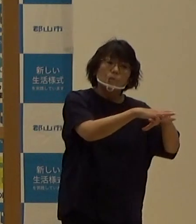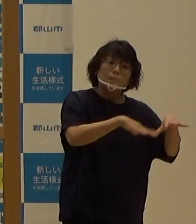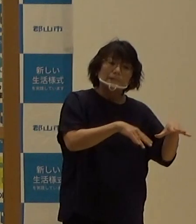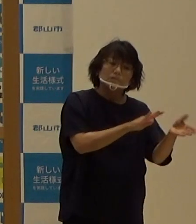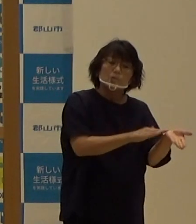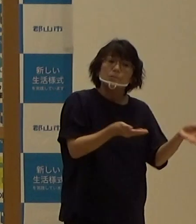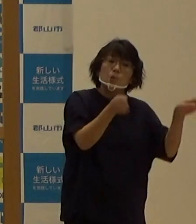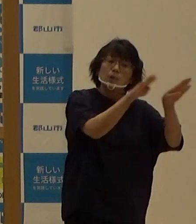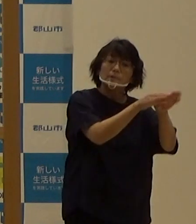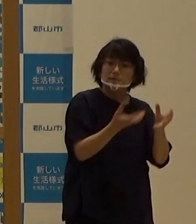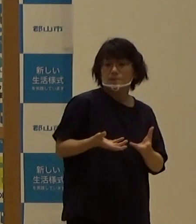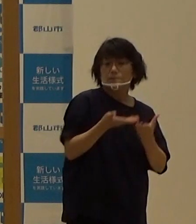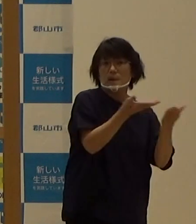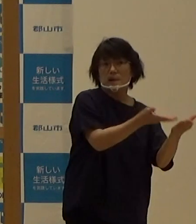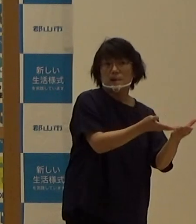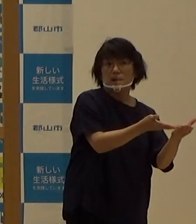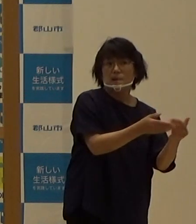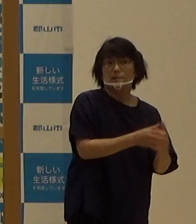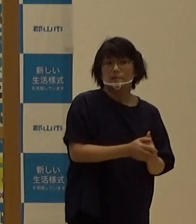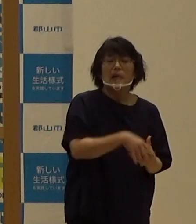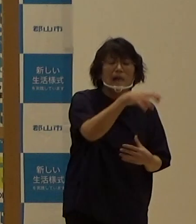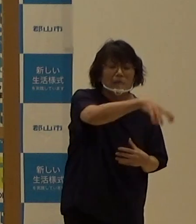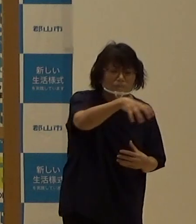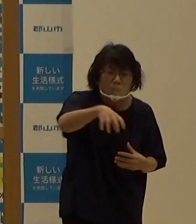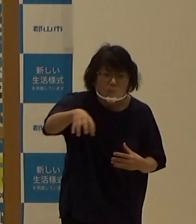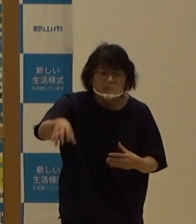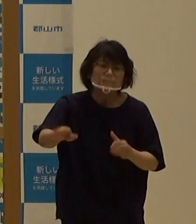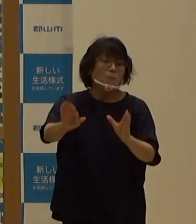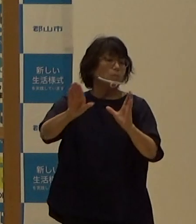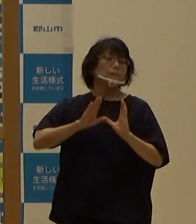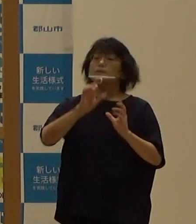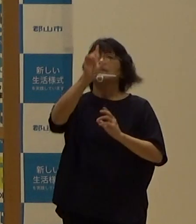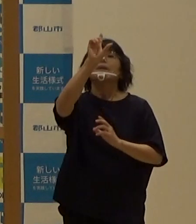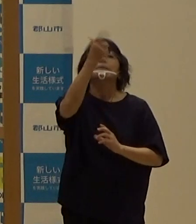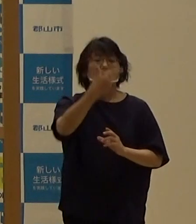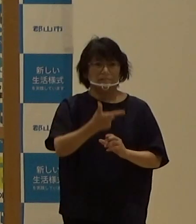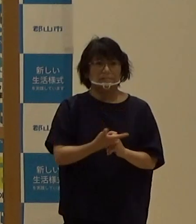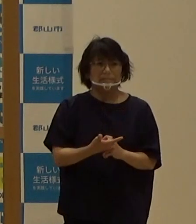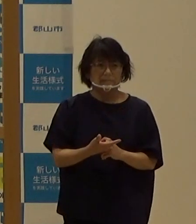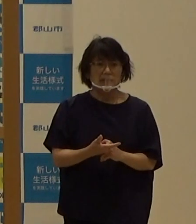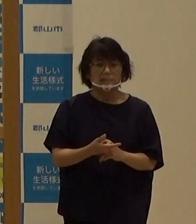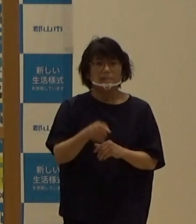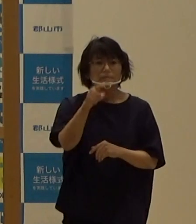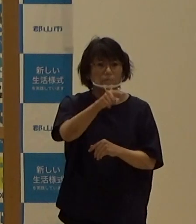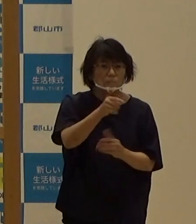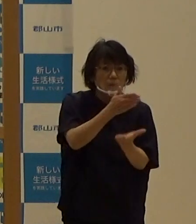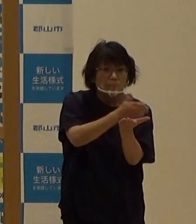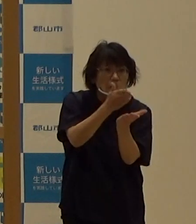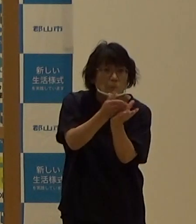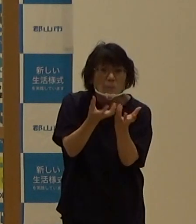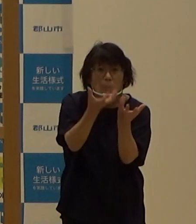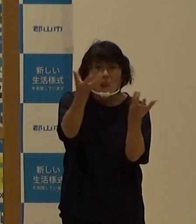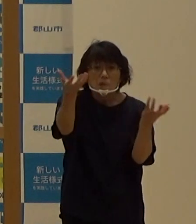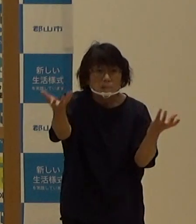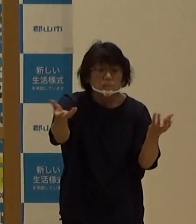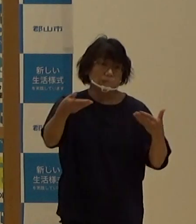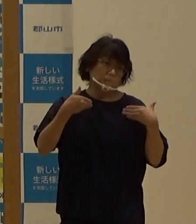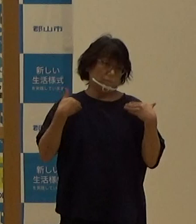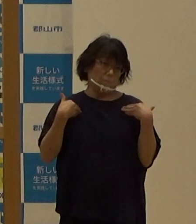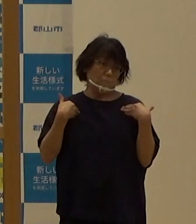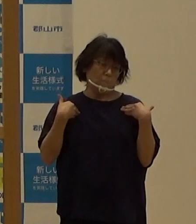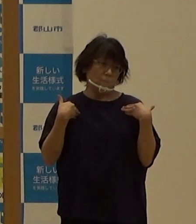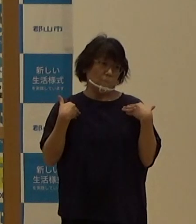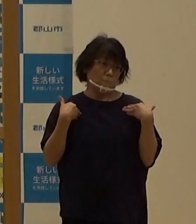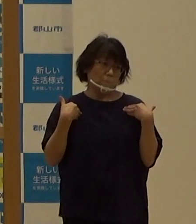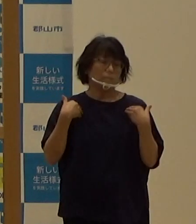でもコロナの感染者を受け入れるとかですね、見るんではなくて住み分けが必要じゃないかっていう声がですね、ここまで